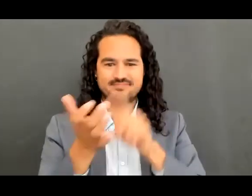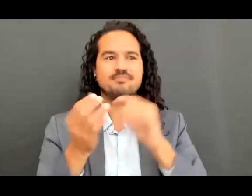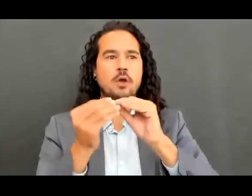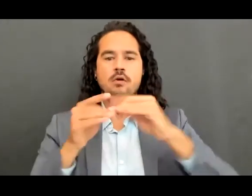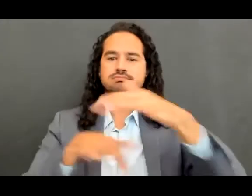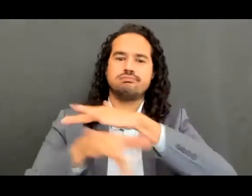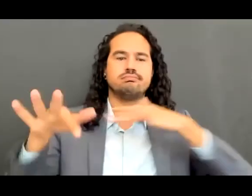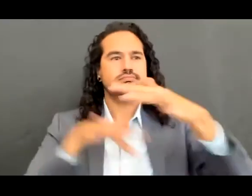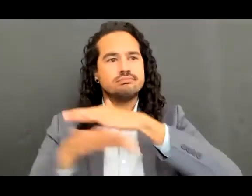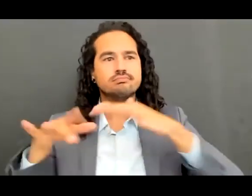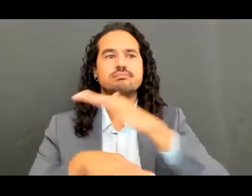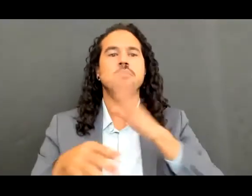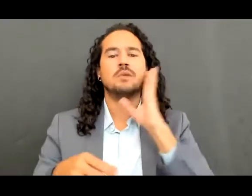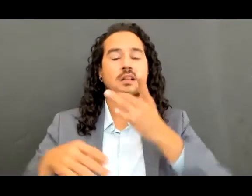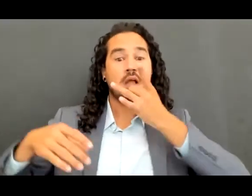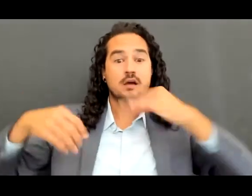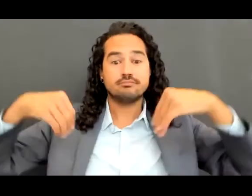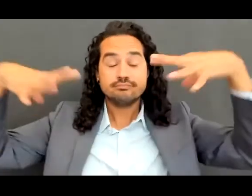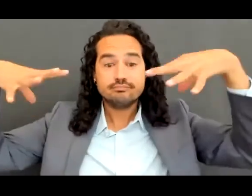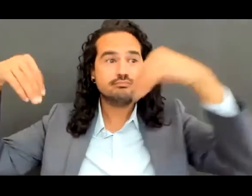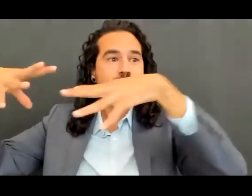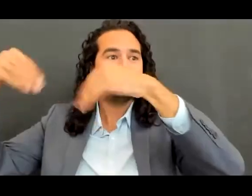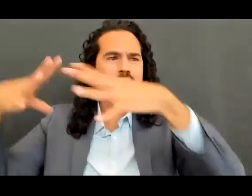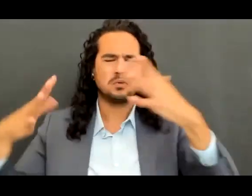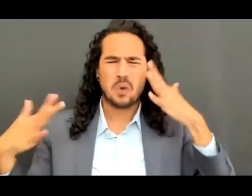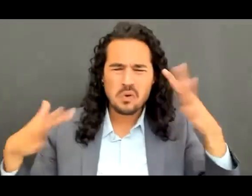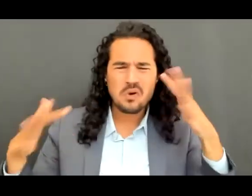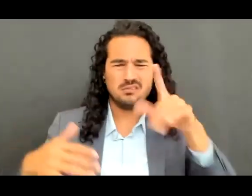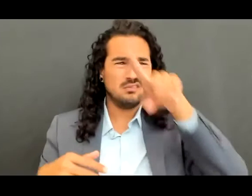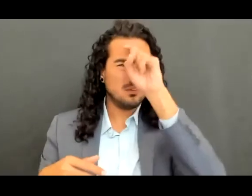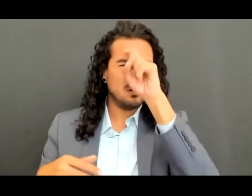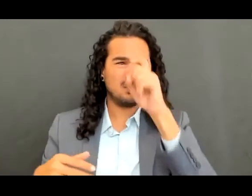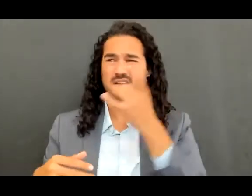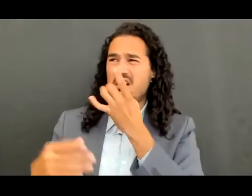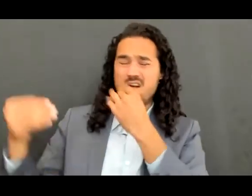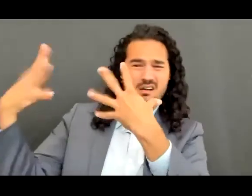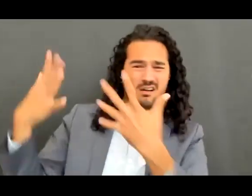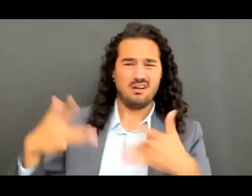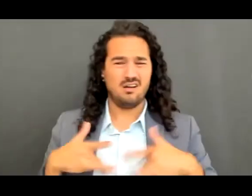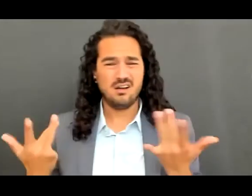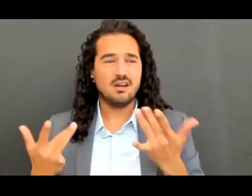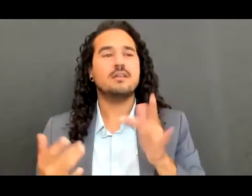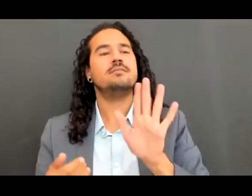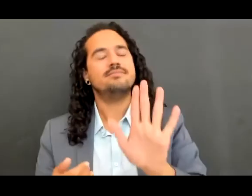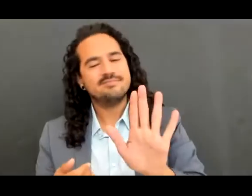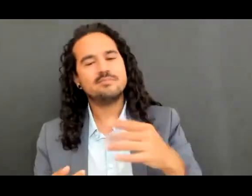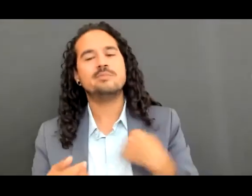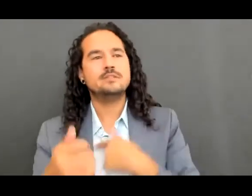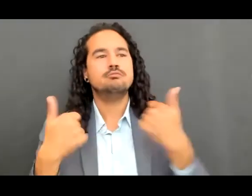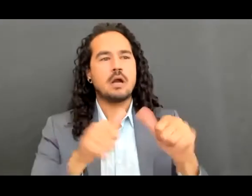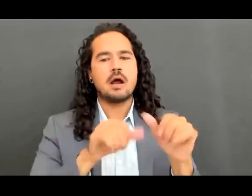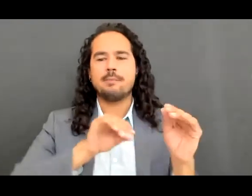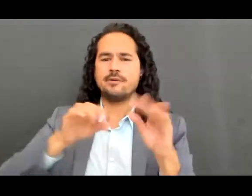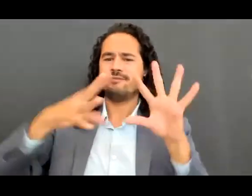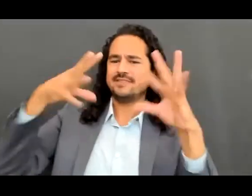con los vecinos y, bueno, estamos tratando de que la luz no esté directamente a los vecinos. Yo sé que es